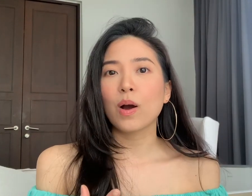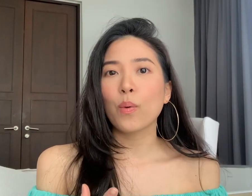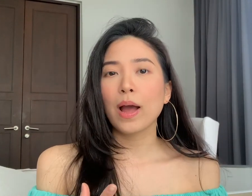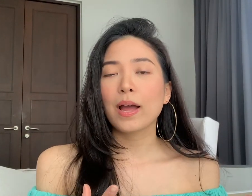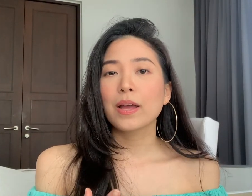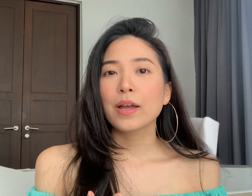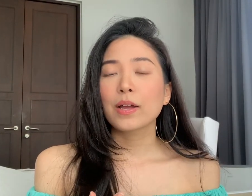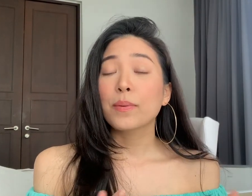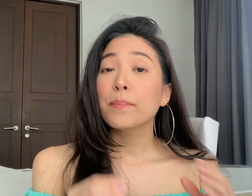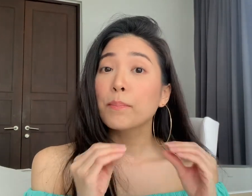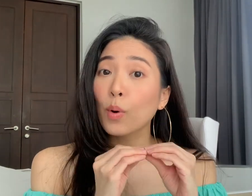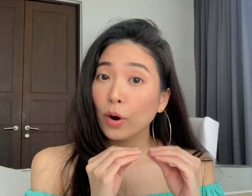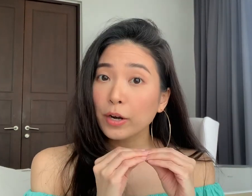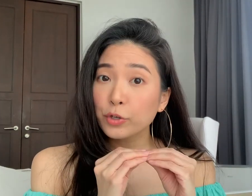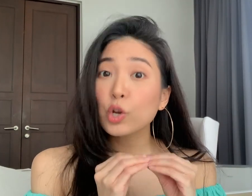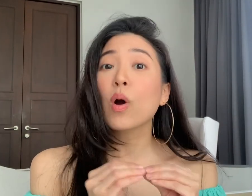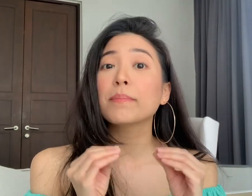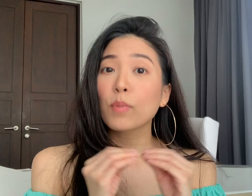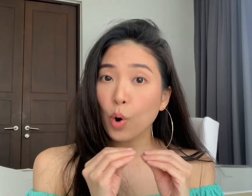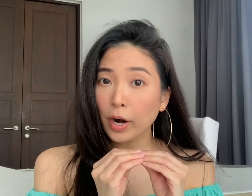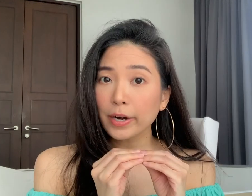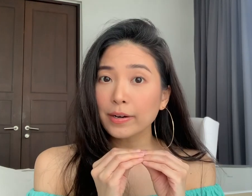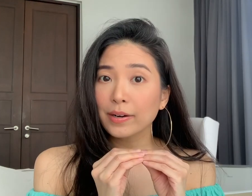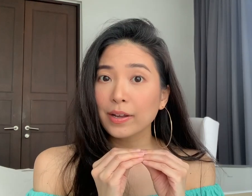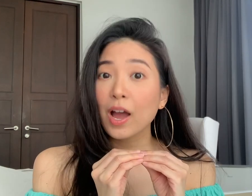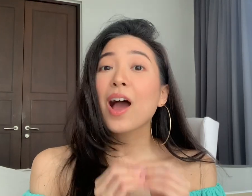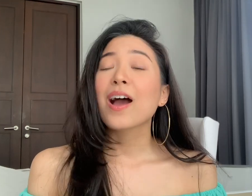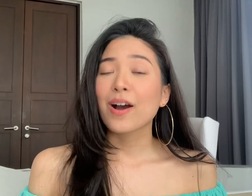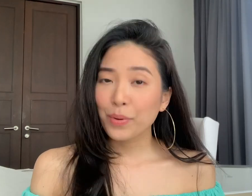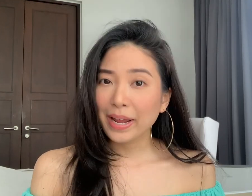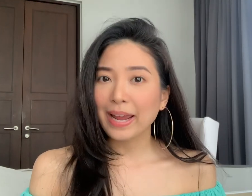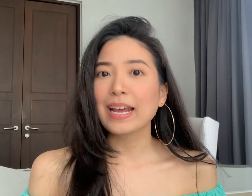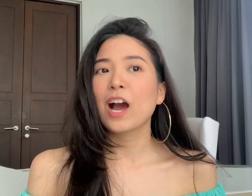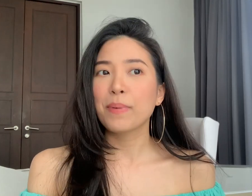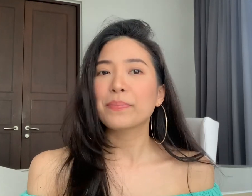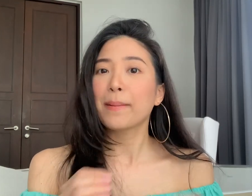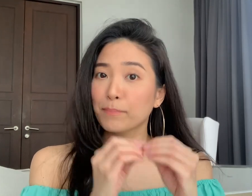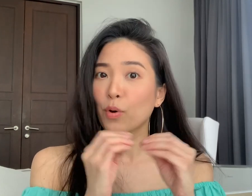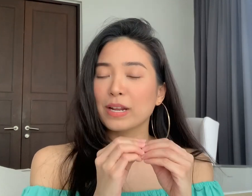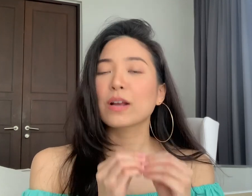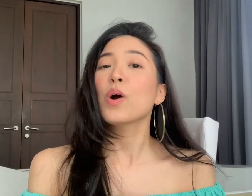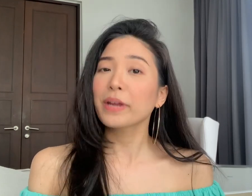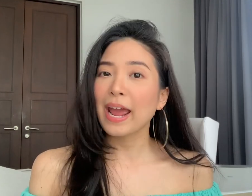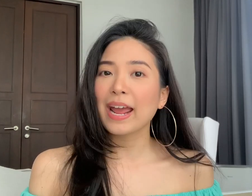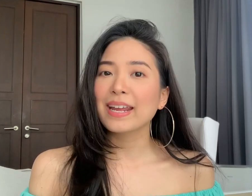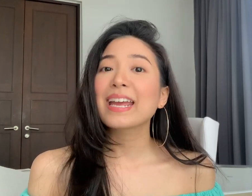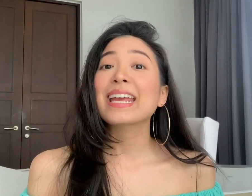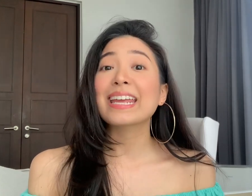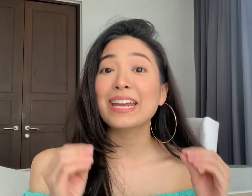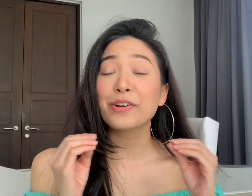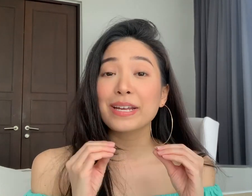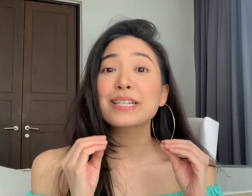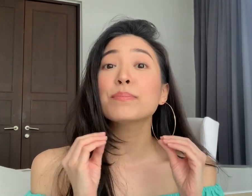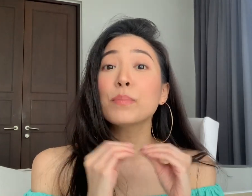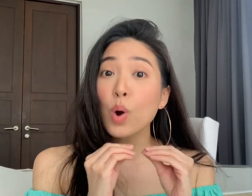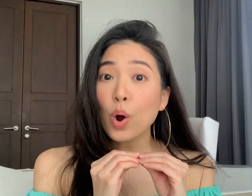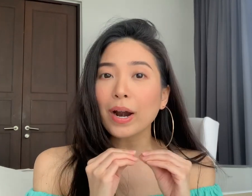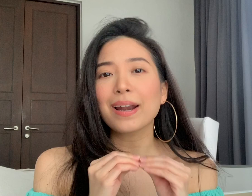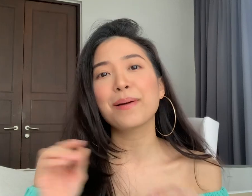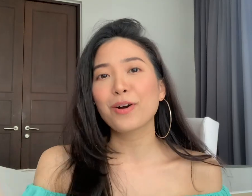iatมMore? Do you want more?โอเค ถ้าเขาแบทำ More นี่ โอเคHere is more แลวก็